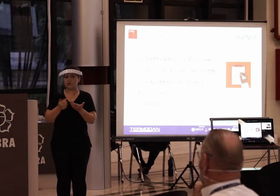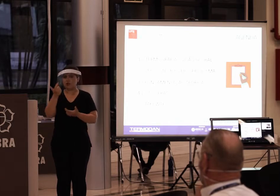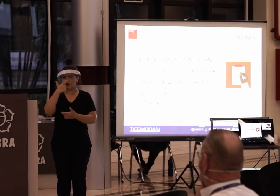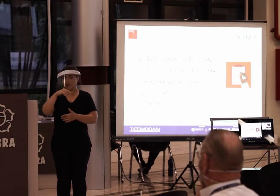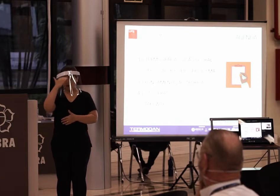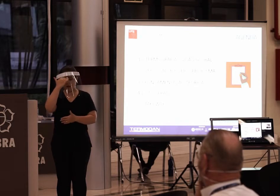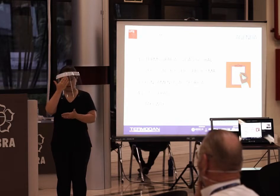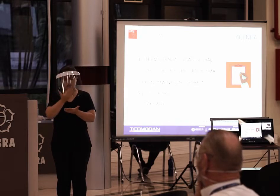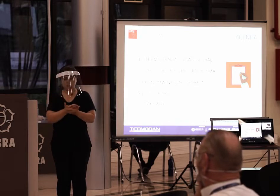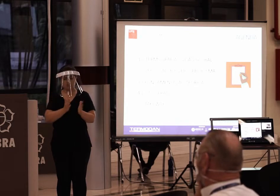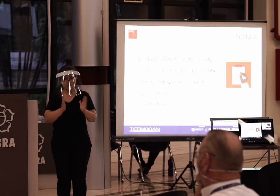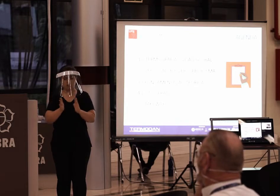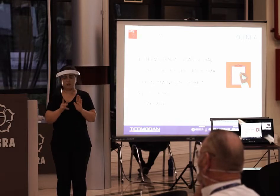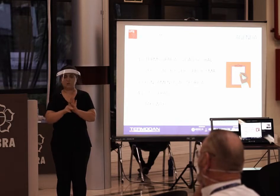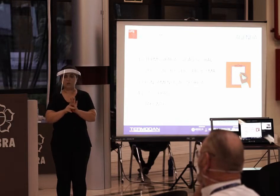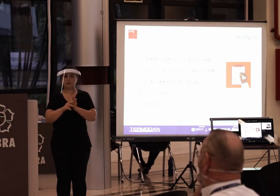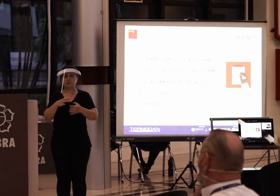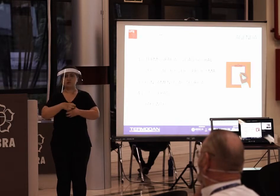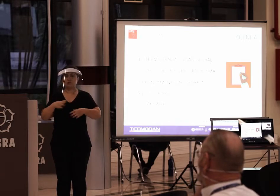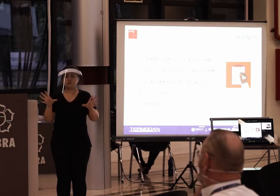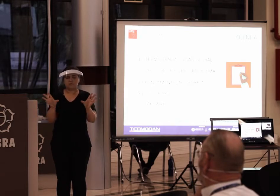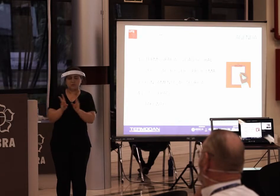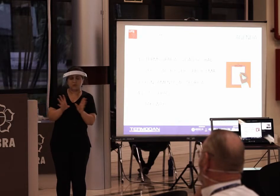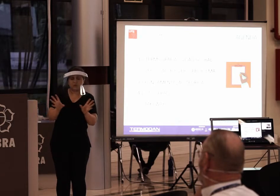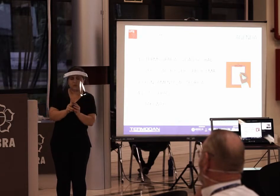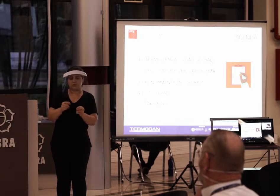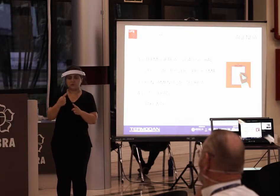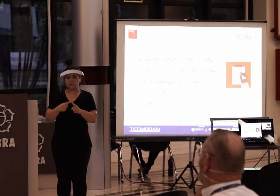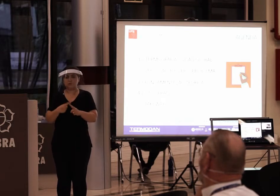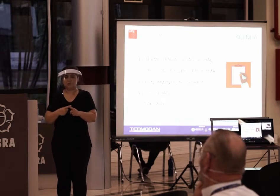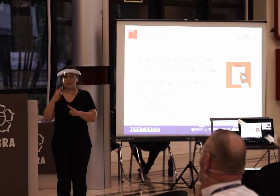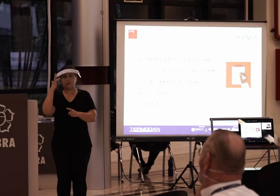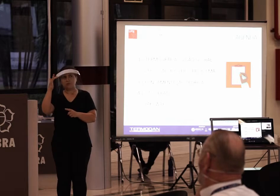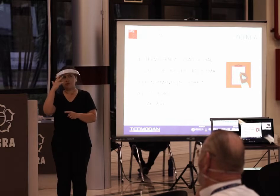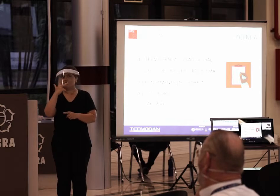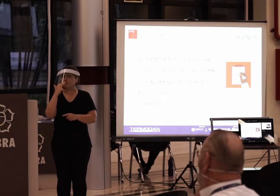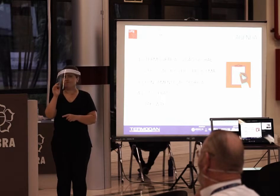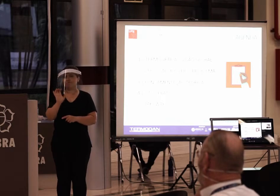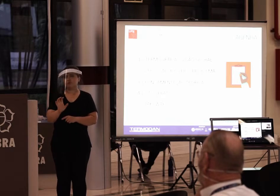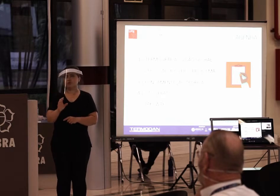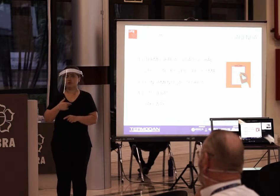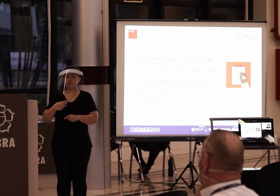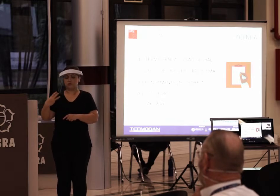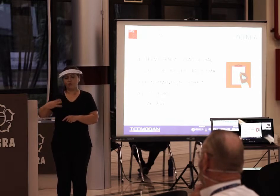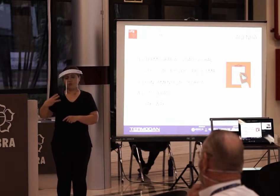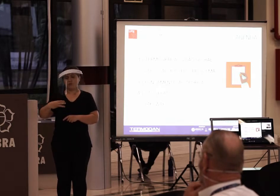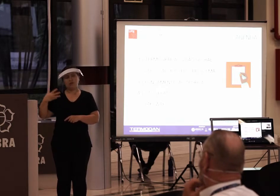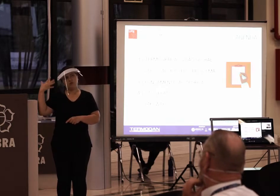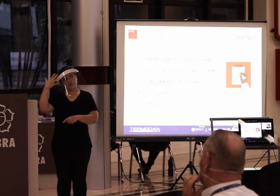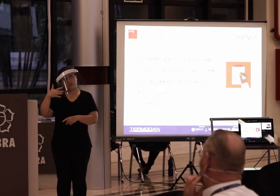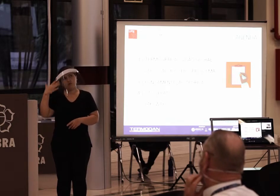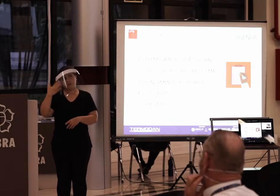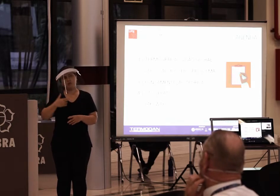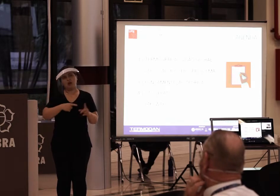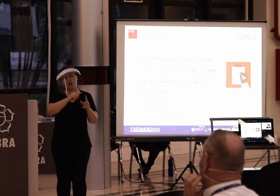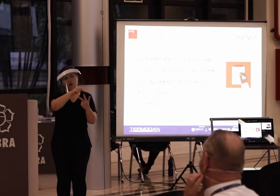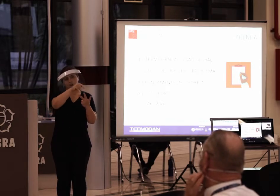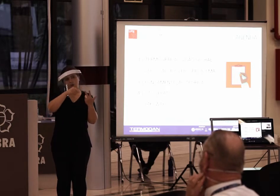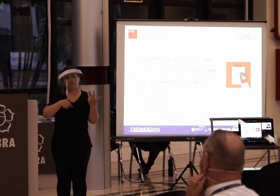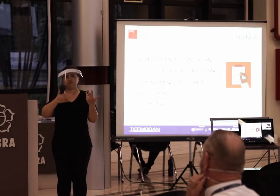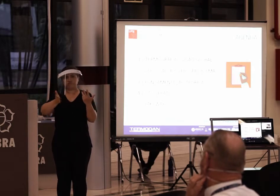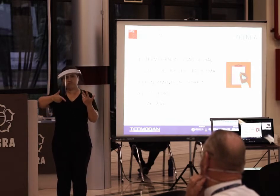uma complementação, de uma forma mais resumida, porque eu imaginei exatamente isso. Sendo o terceiro, alguém já iria